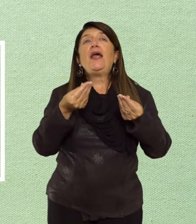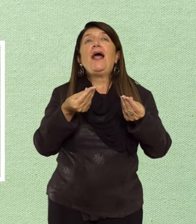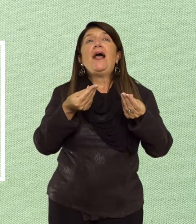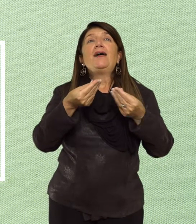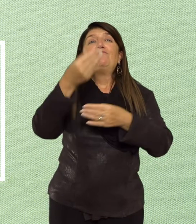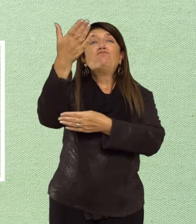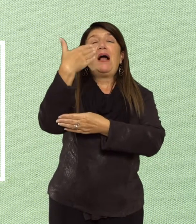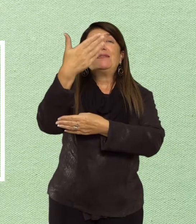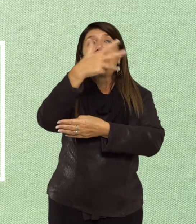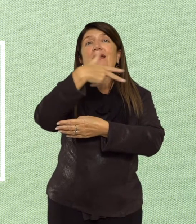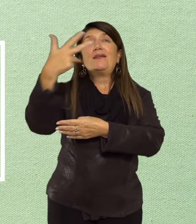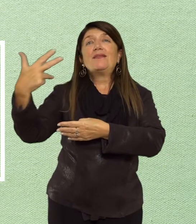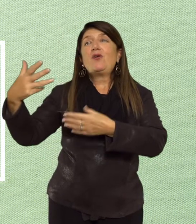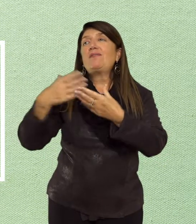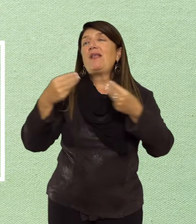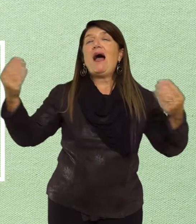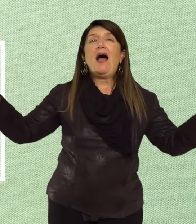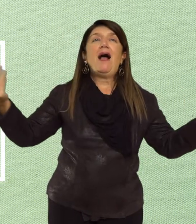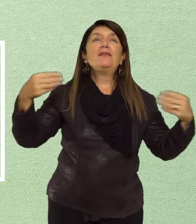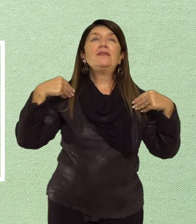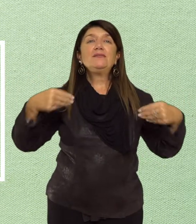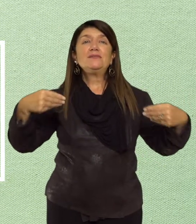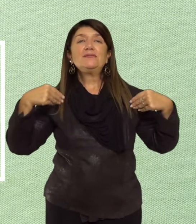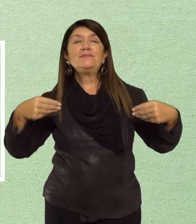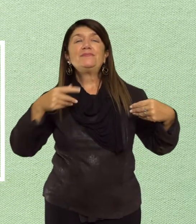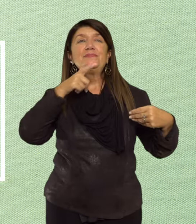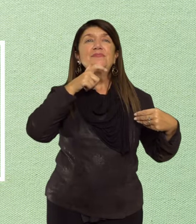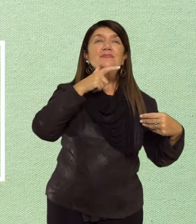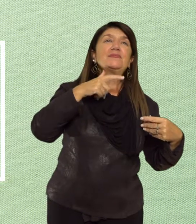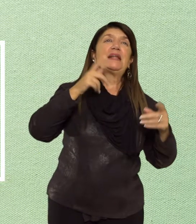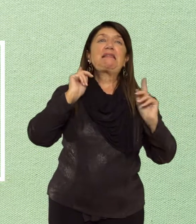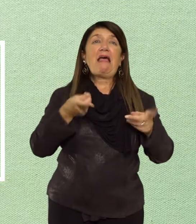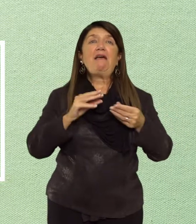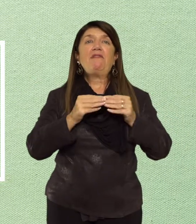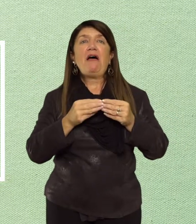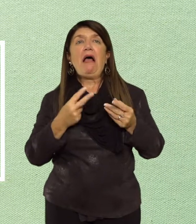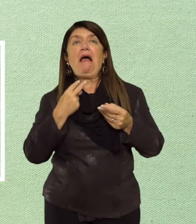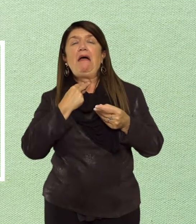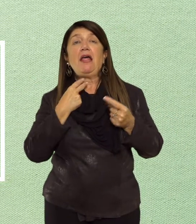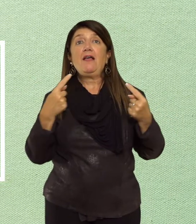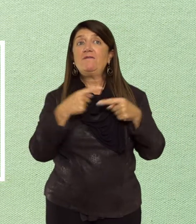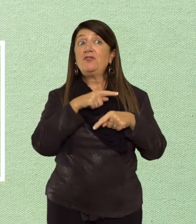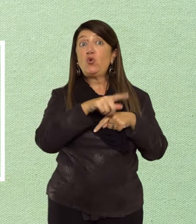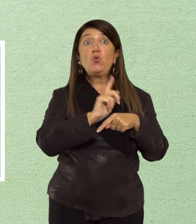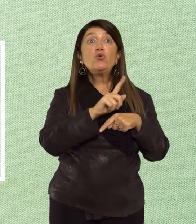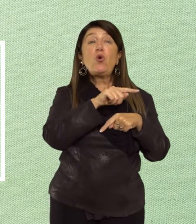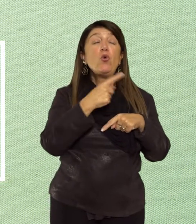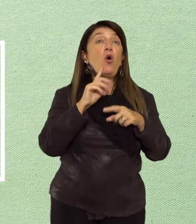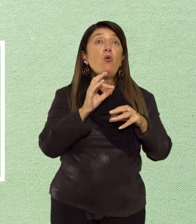tricolore, perché deve farlo, perché si è sempre fatto e deve continuare a farlo, è una cosa. Lui invece si vede proprio che ci tiene a